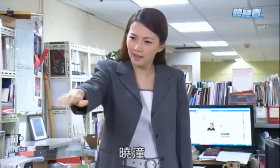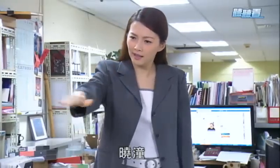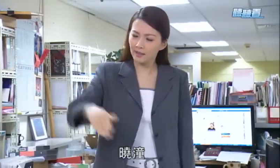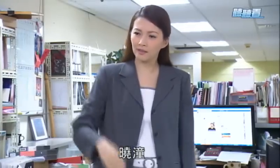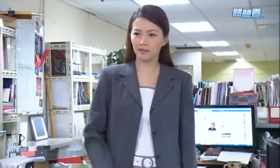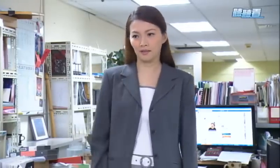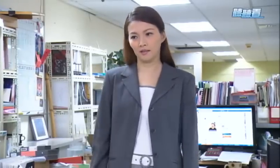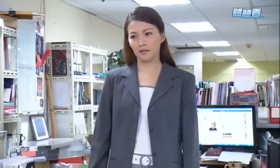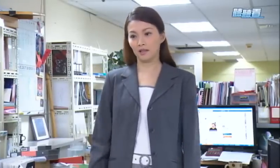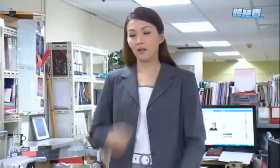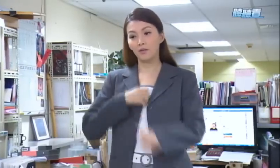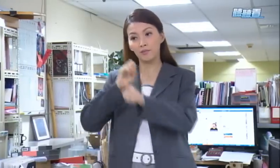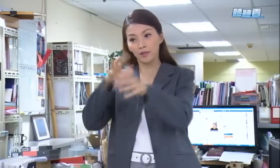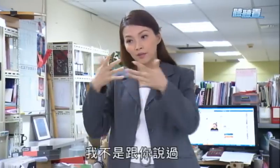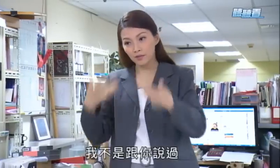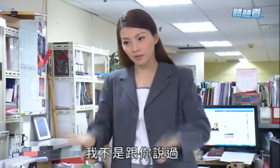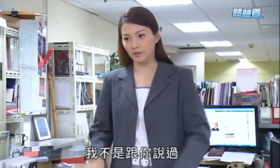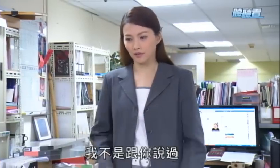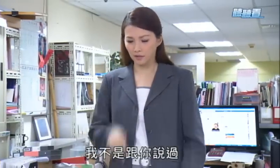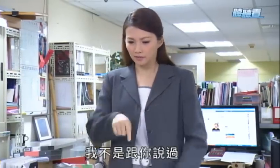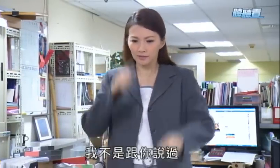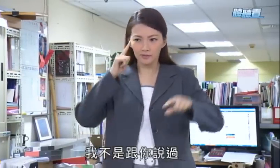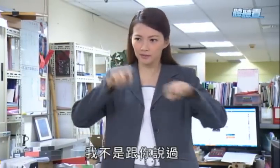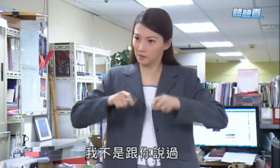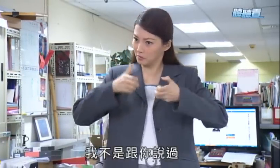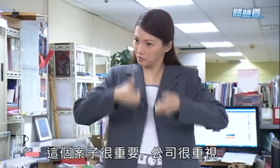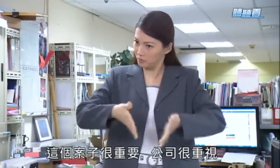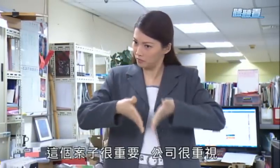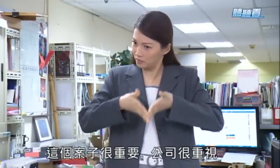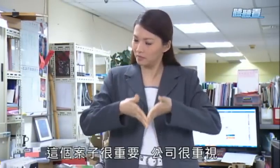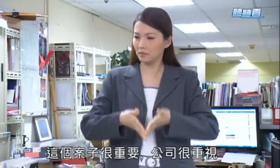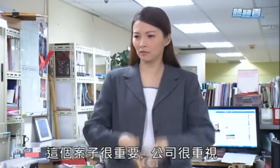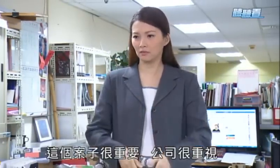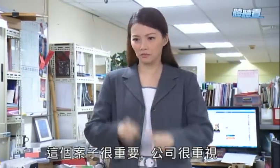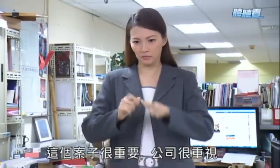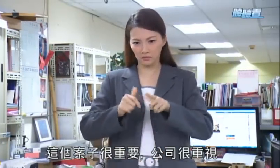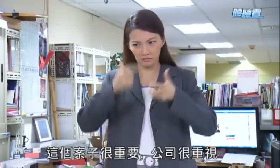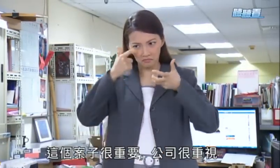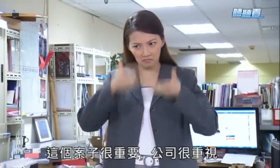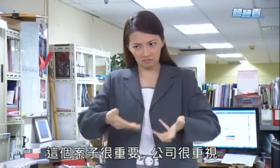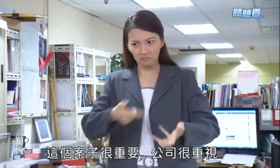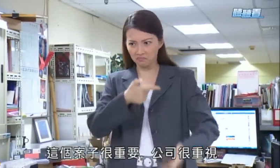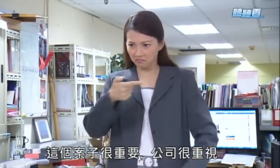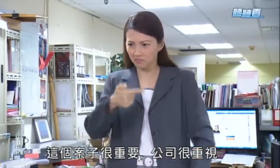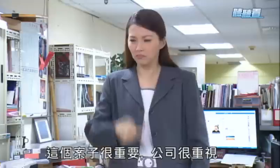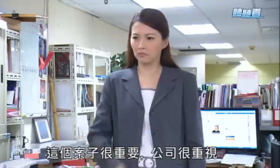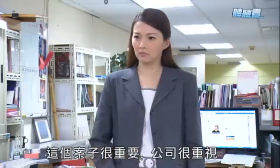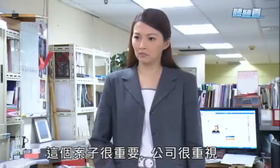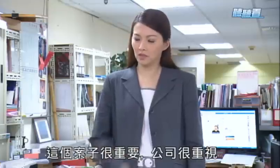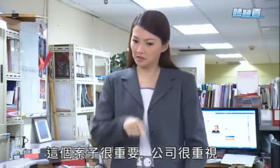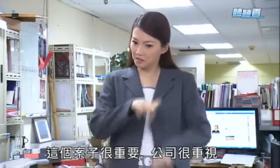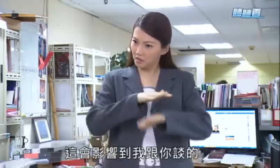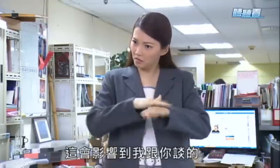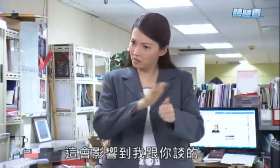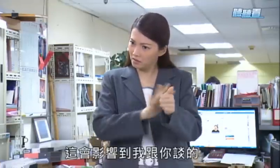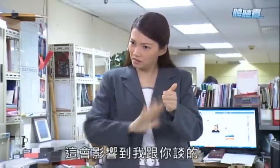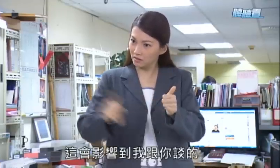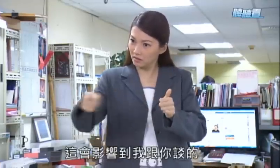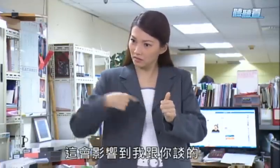小童，我不是跟你说过这个案子很重要，公司很重视，这会影响到我